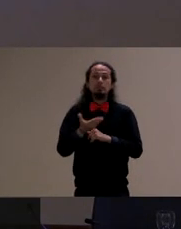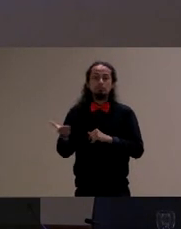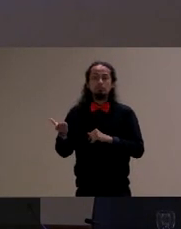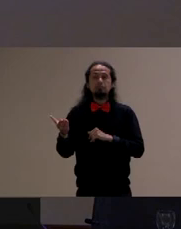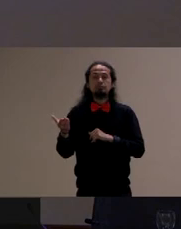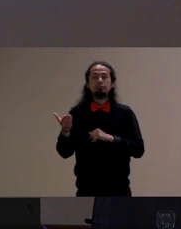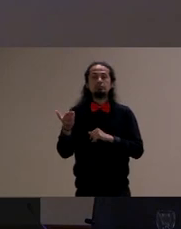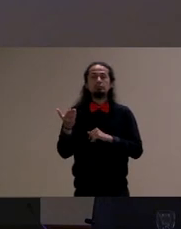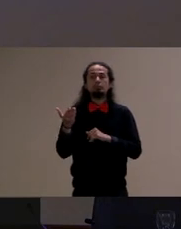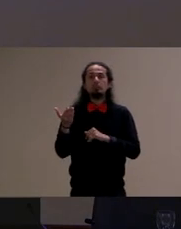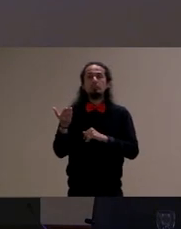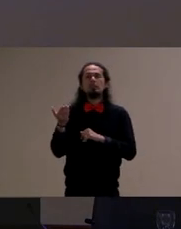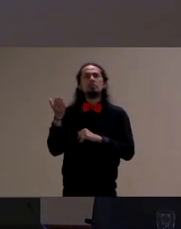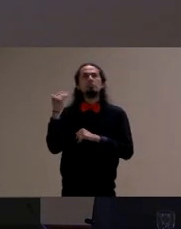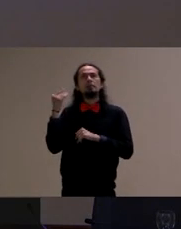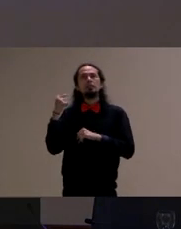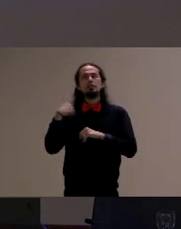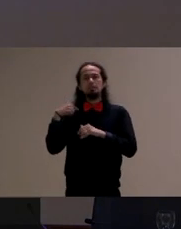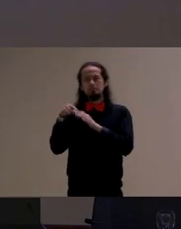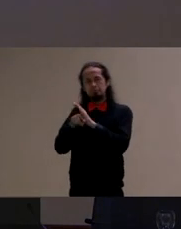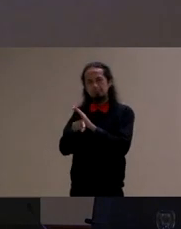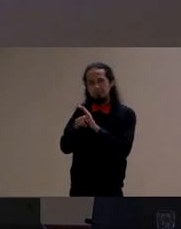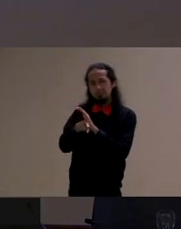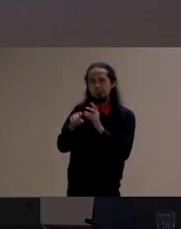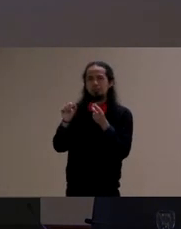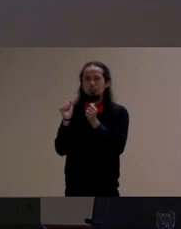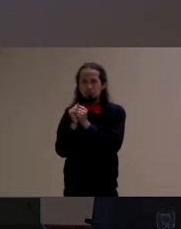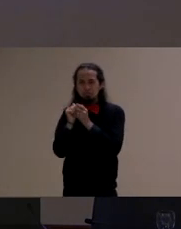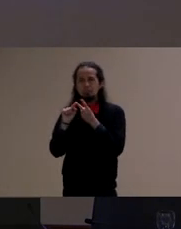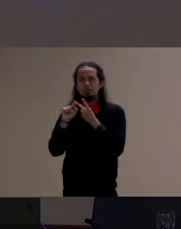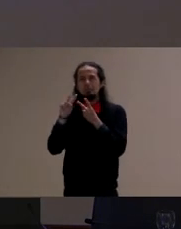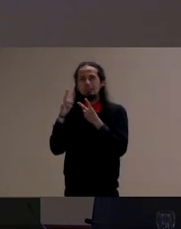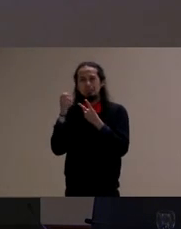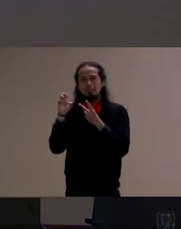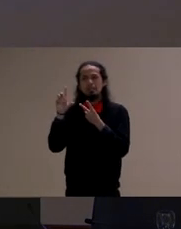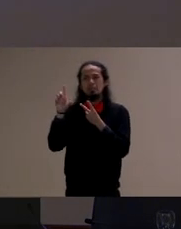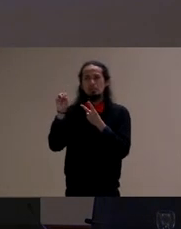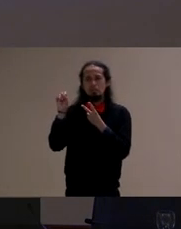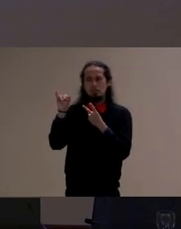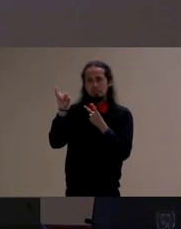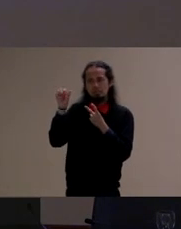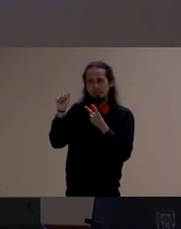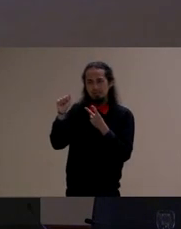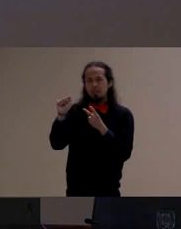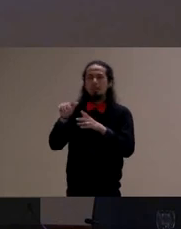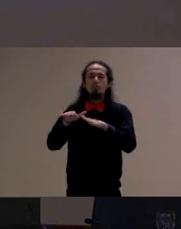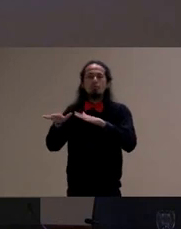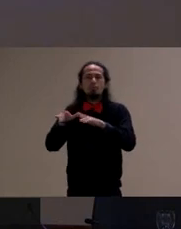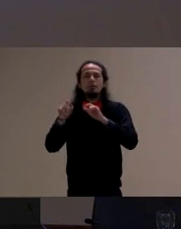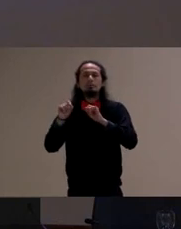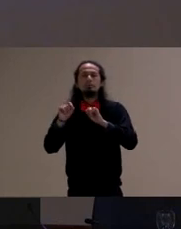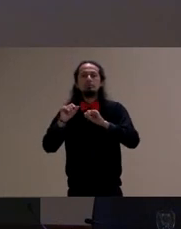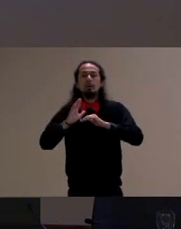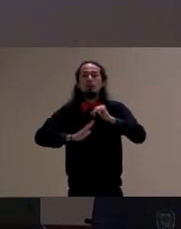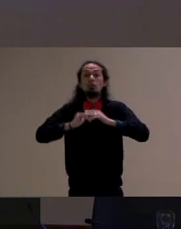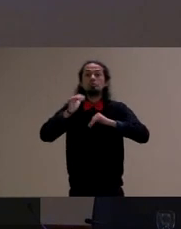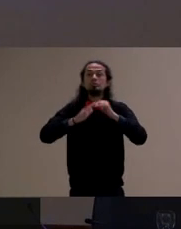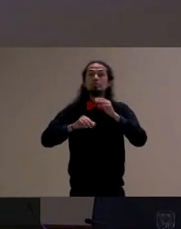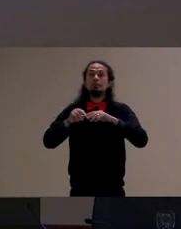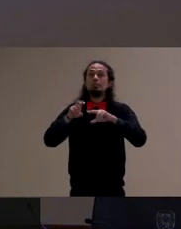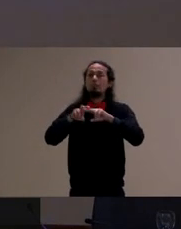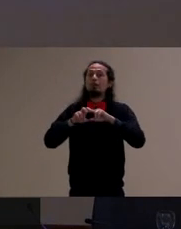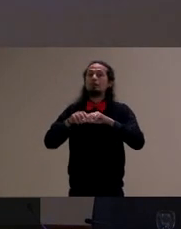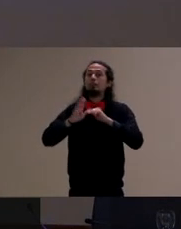pela Heloísa Rocha e por mim nesse texto muito movidas pelo movimento de construção da bncc né